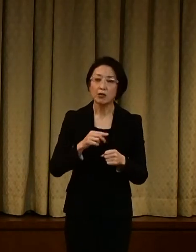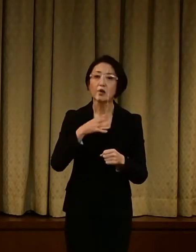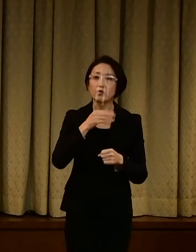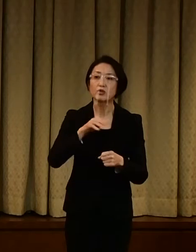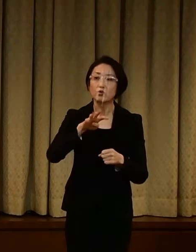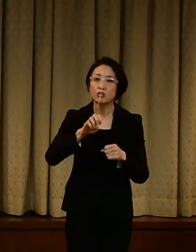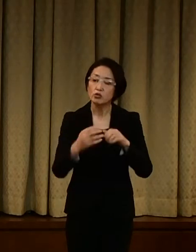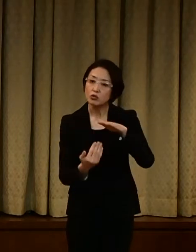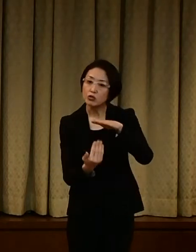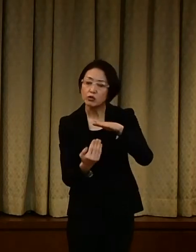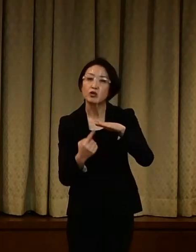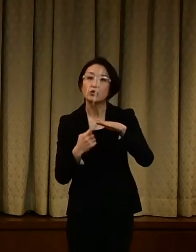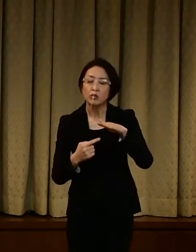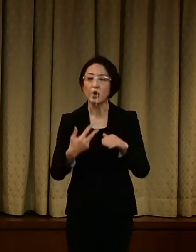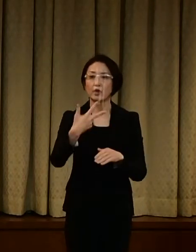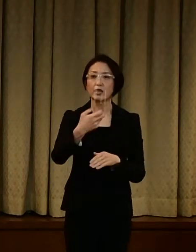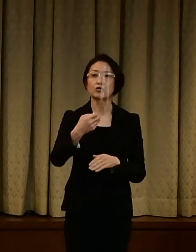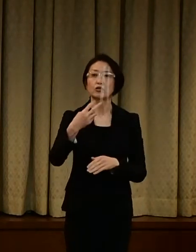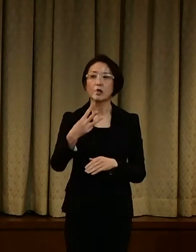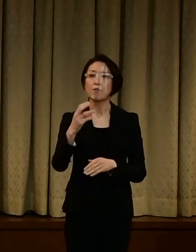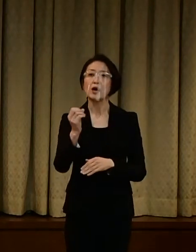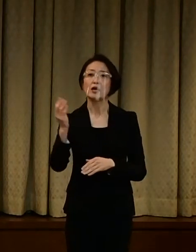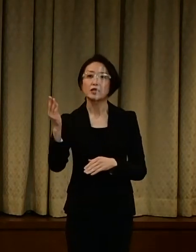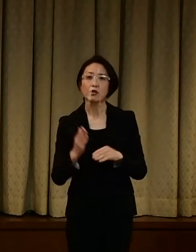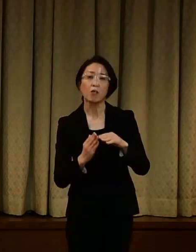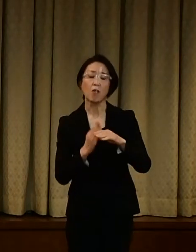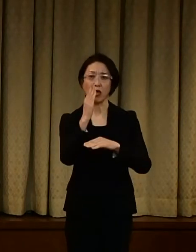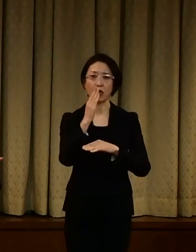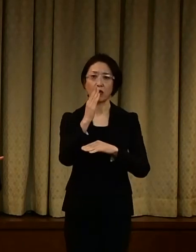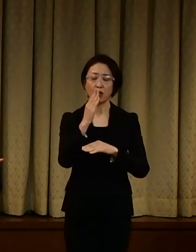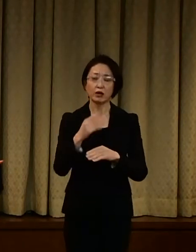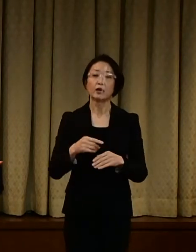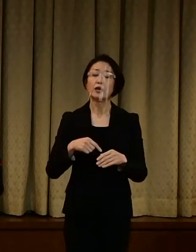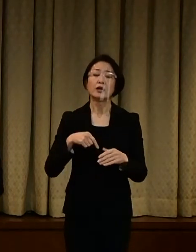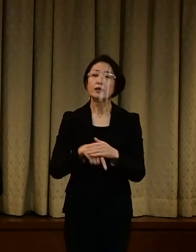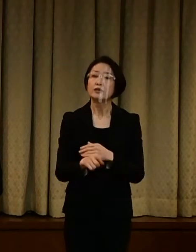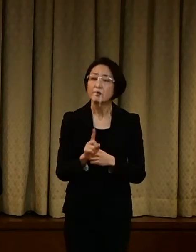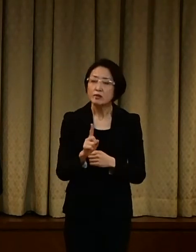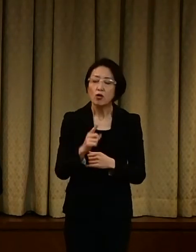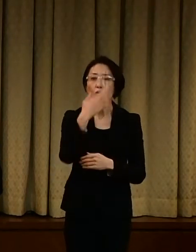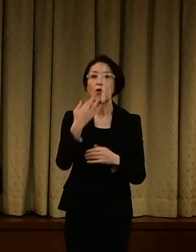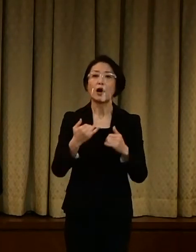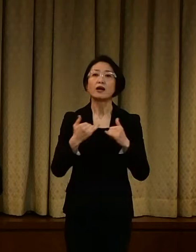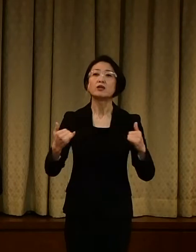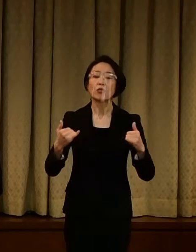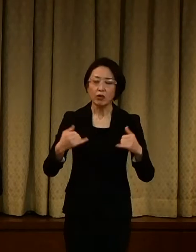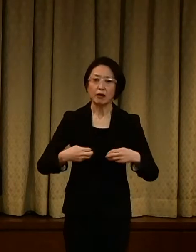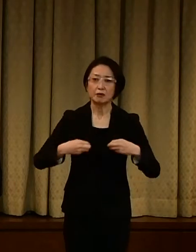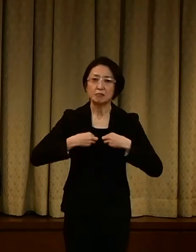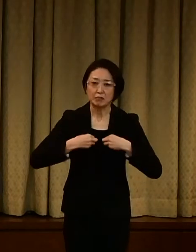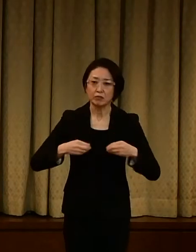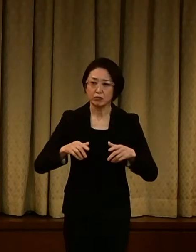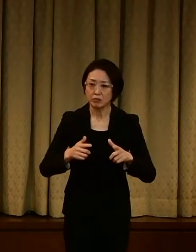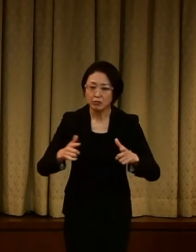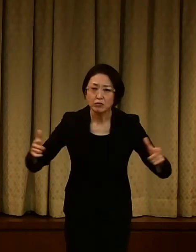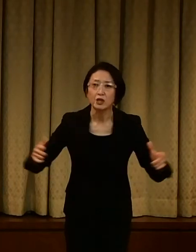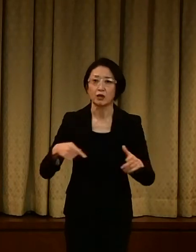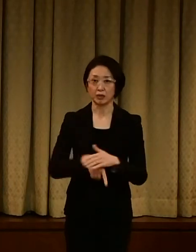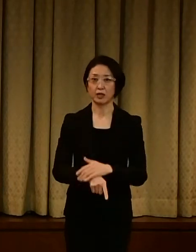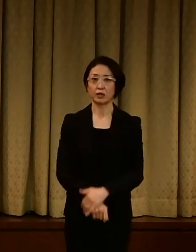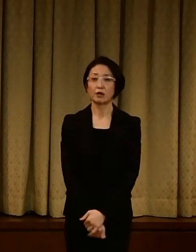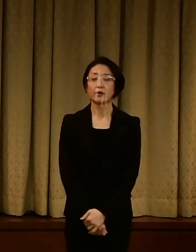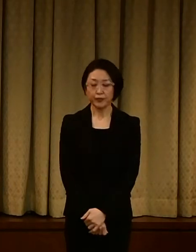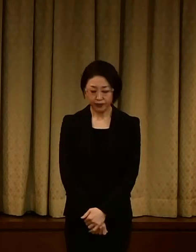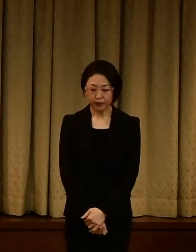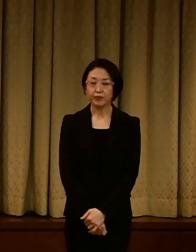未満が 73% を超える、若い人たちが急激に感染をしているということがお分かりいただけるかという